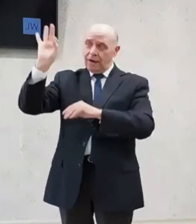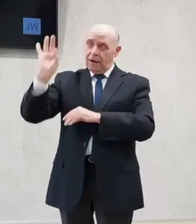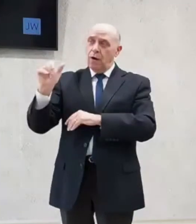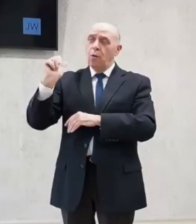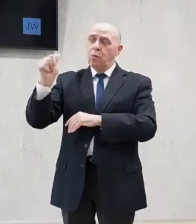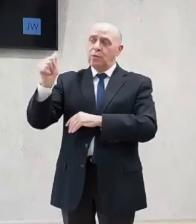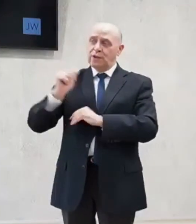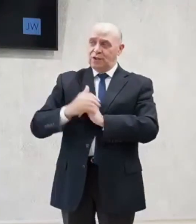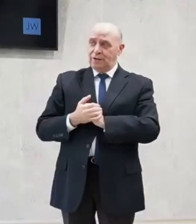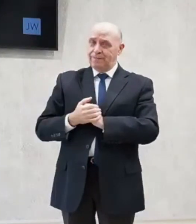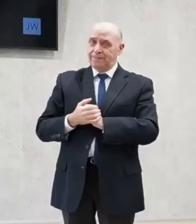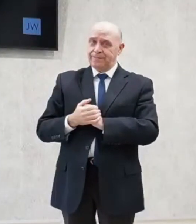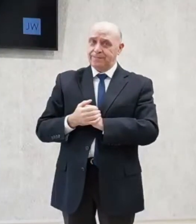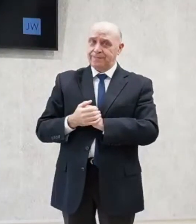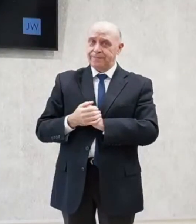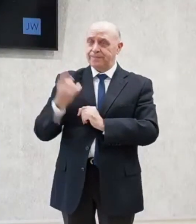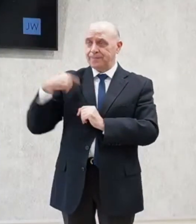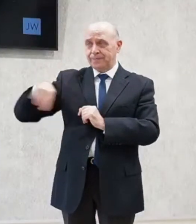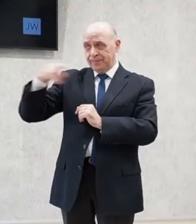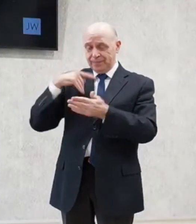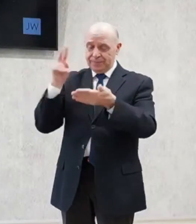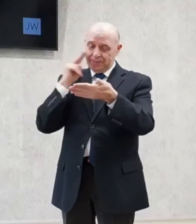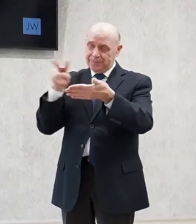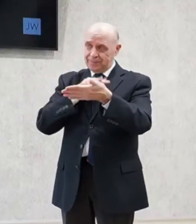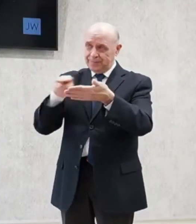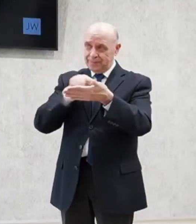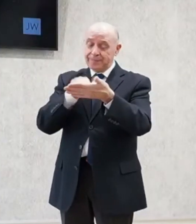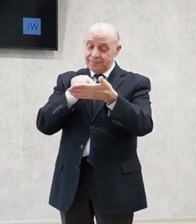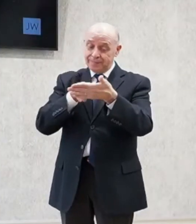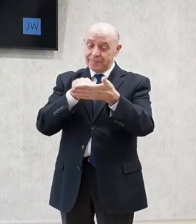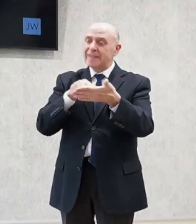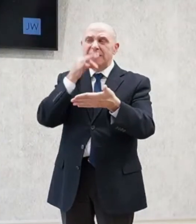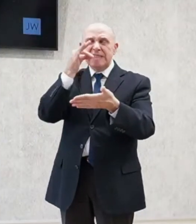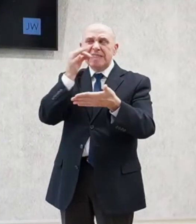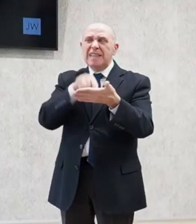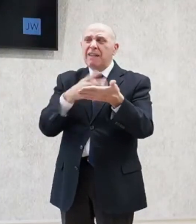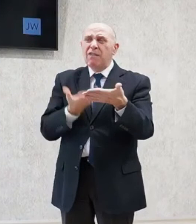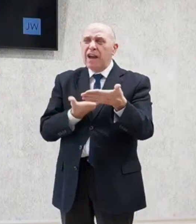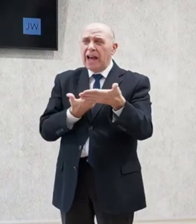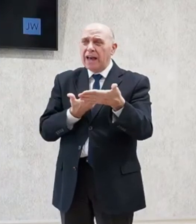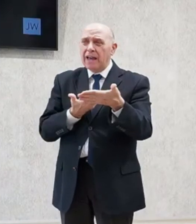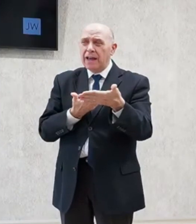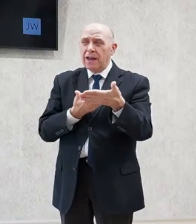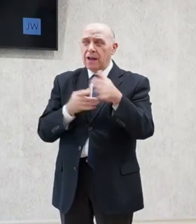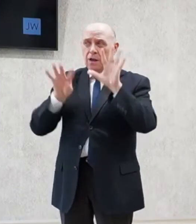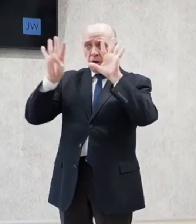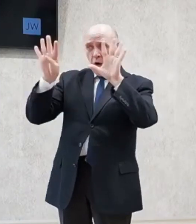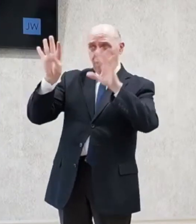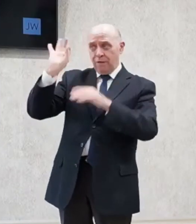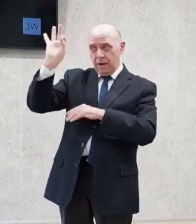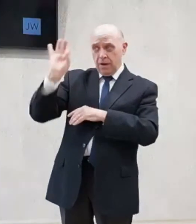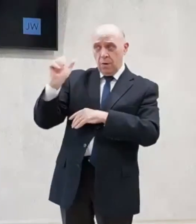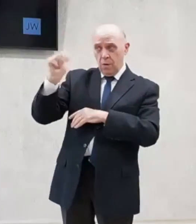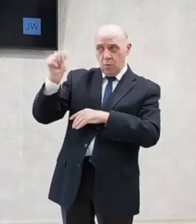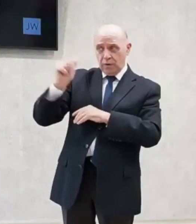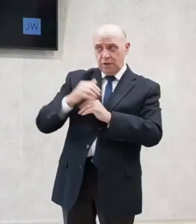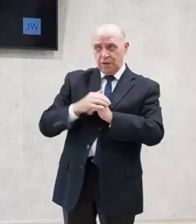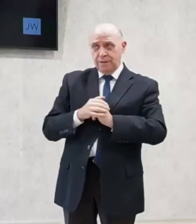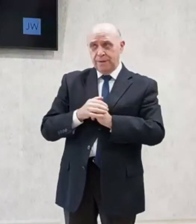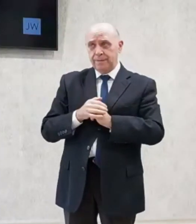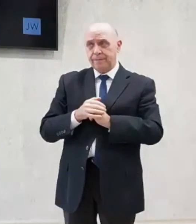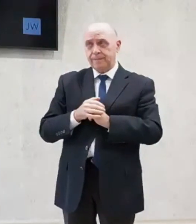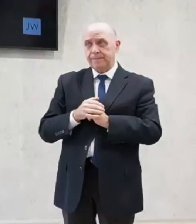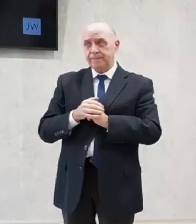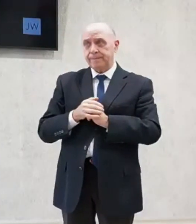leggiamolo insieme e riflettiamo su questo significato di queste parole di cui dice